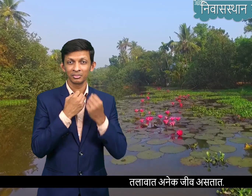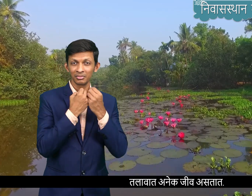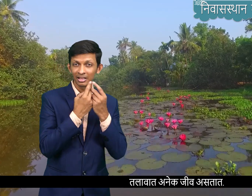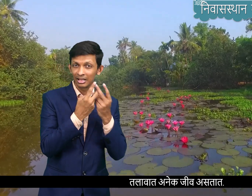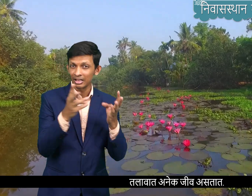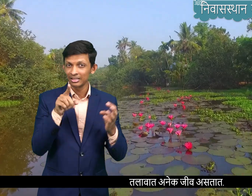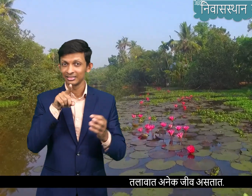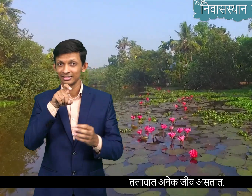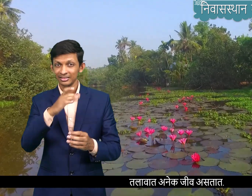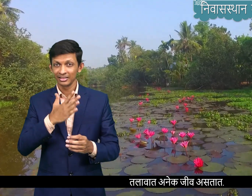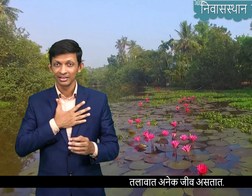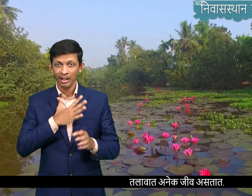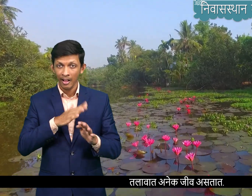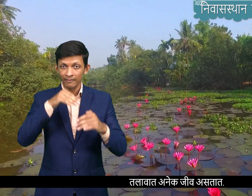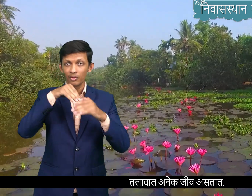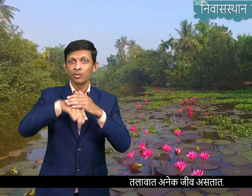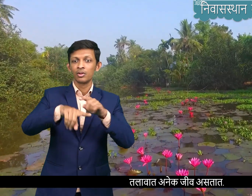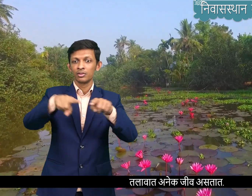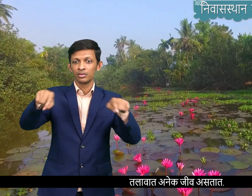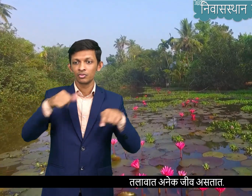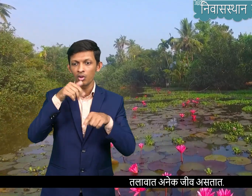तलावात अनेक जीव असतात.